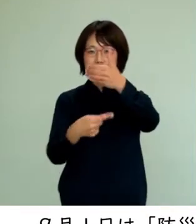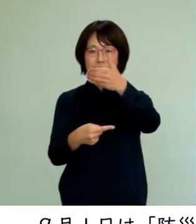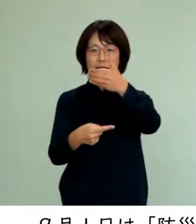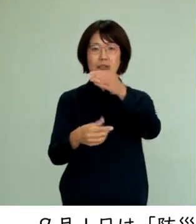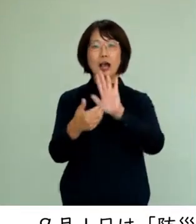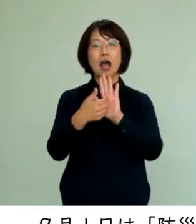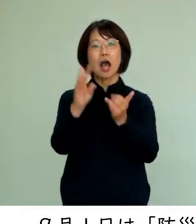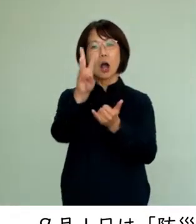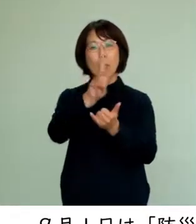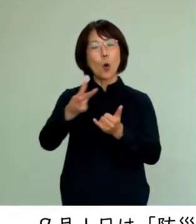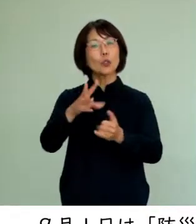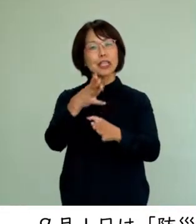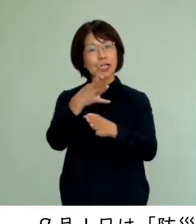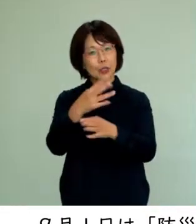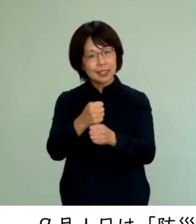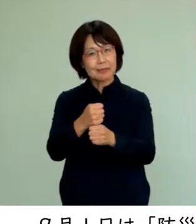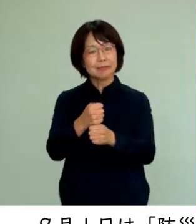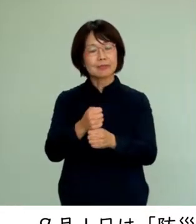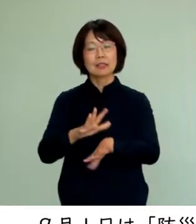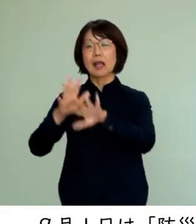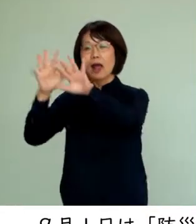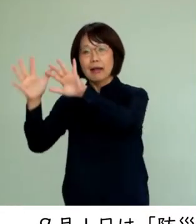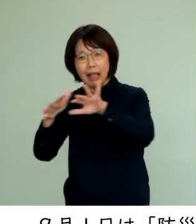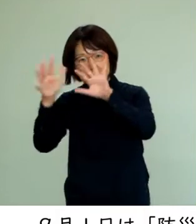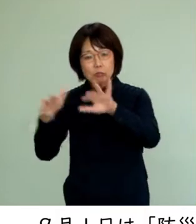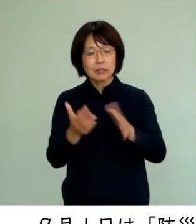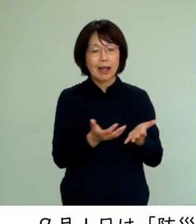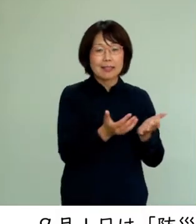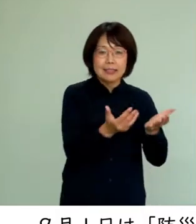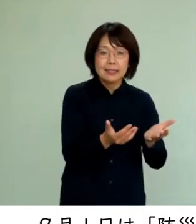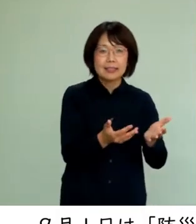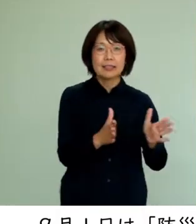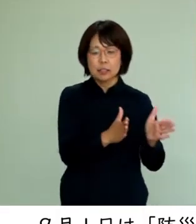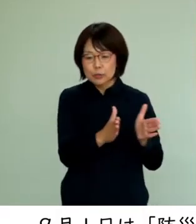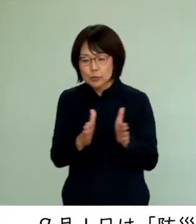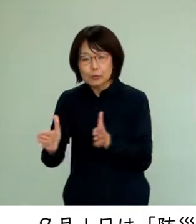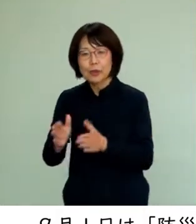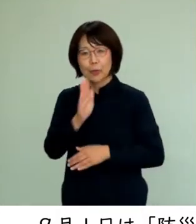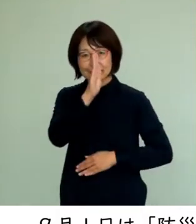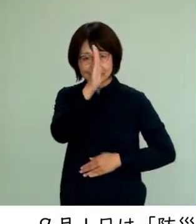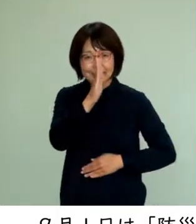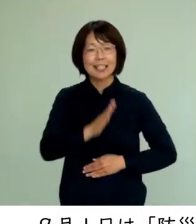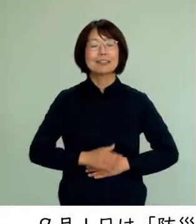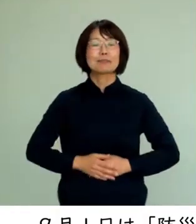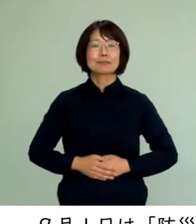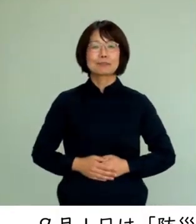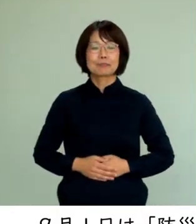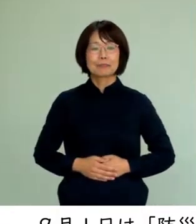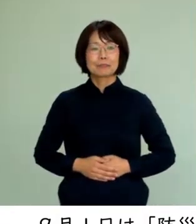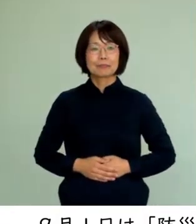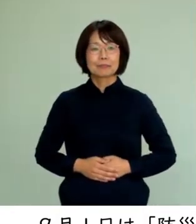9月1日は防災の日。台風や地震に備えましょう。